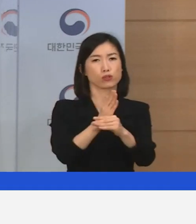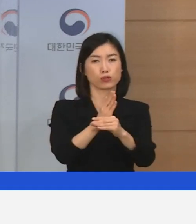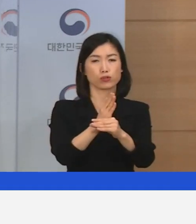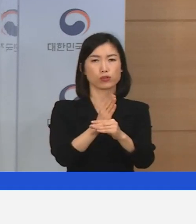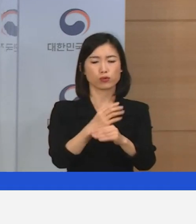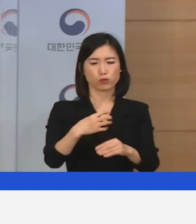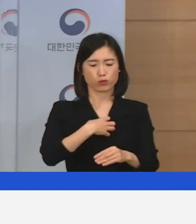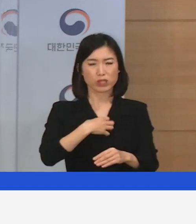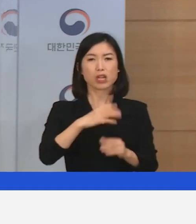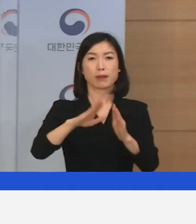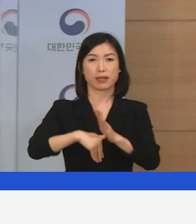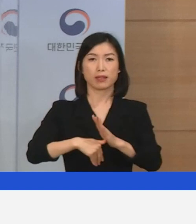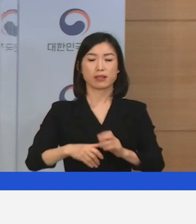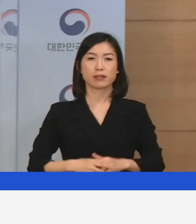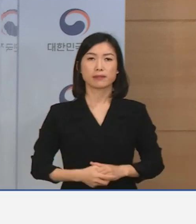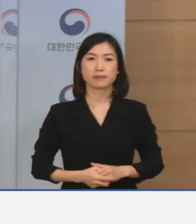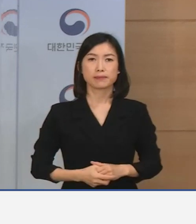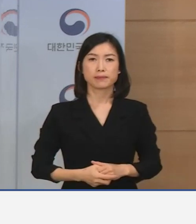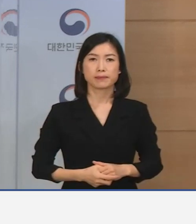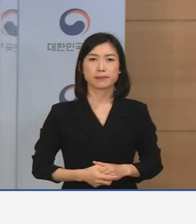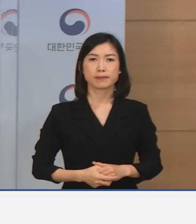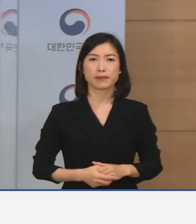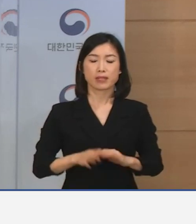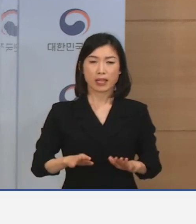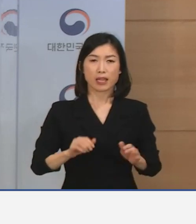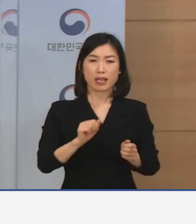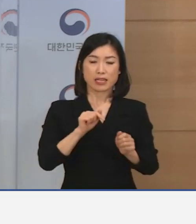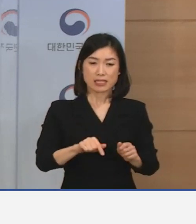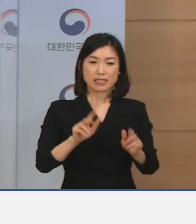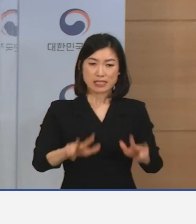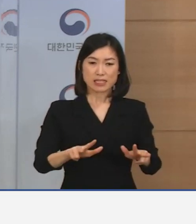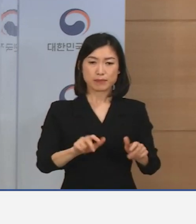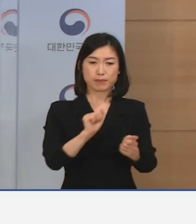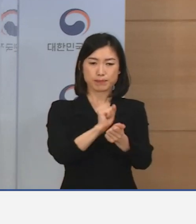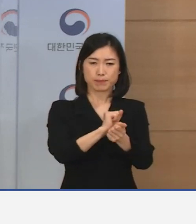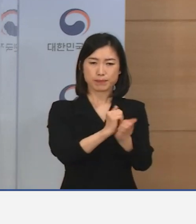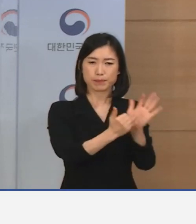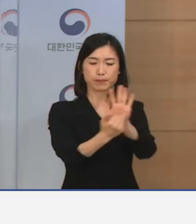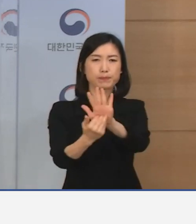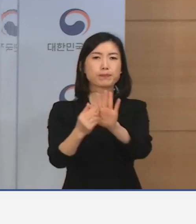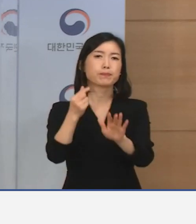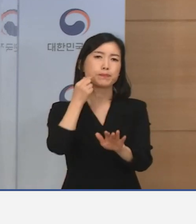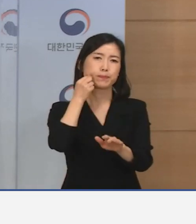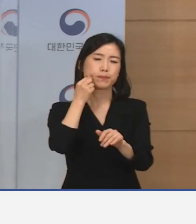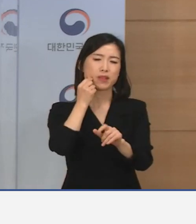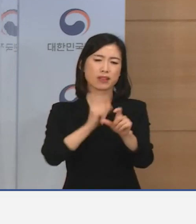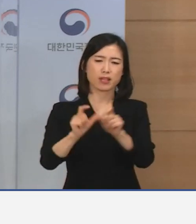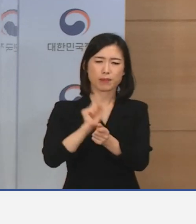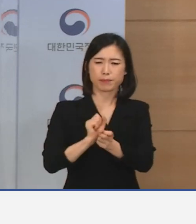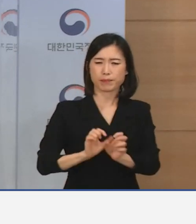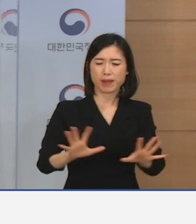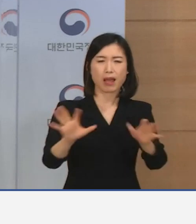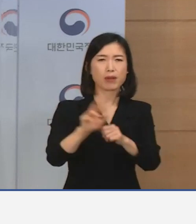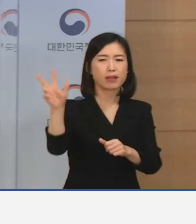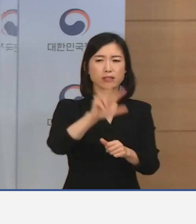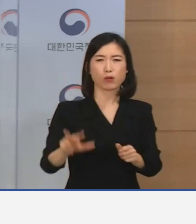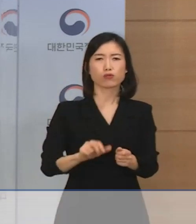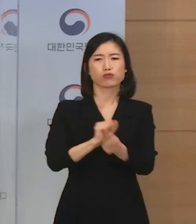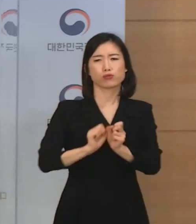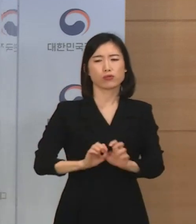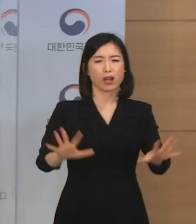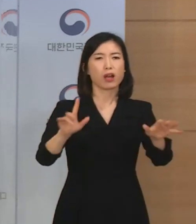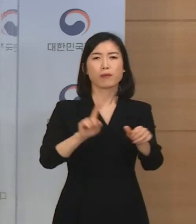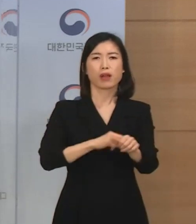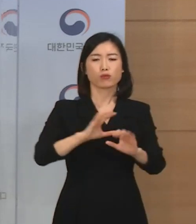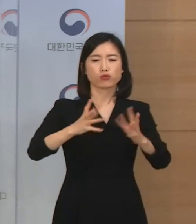위기 상황입니다 여기서 유행할 차단하지 못한다면 전국적인 대규모 유행이 초래되어 많은